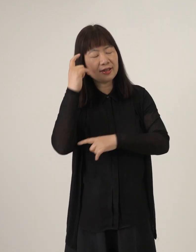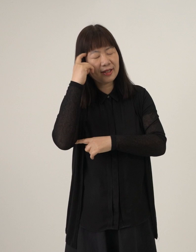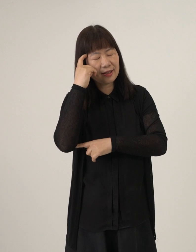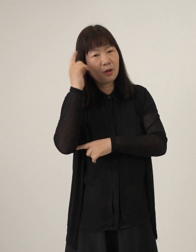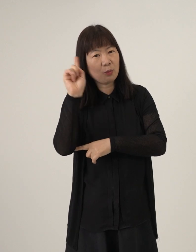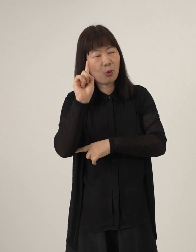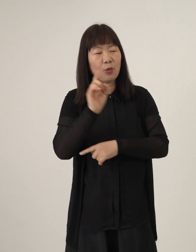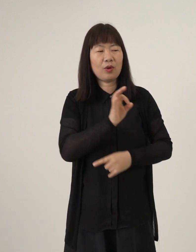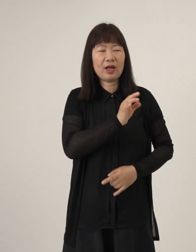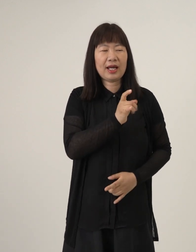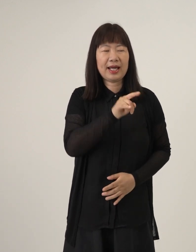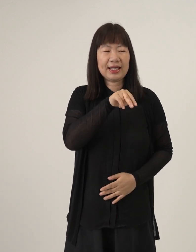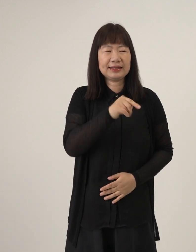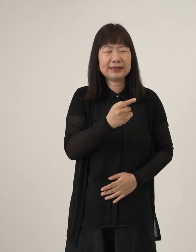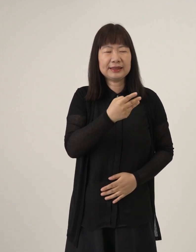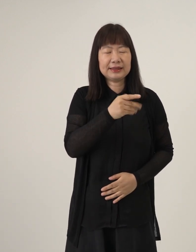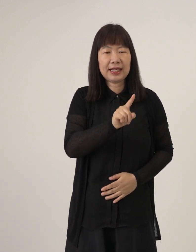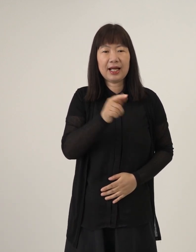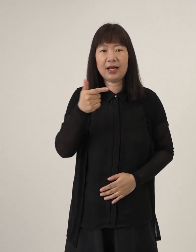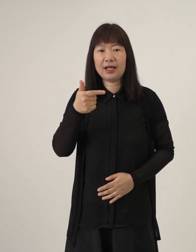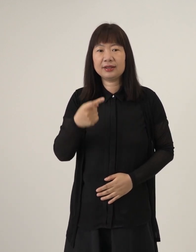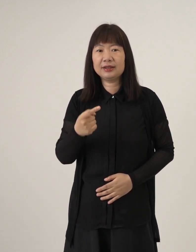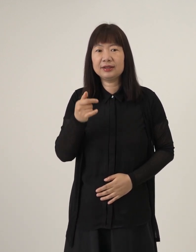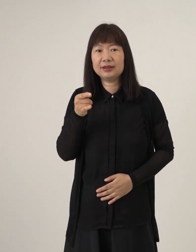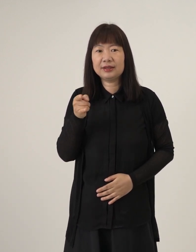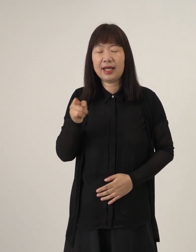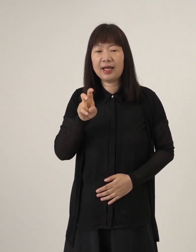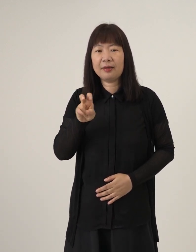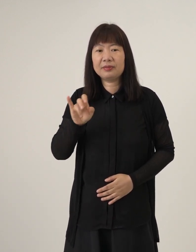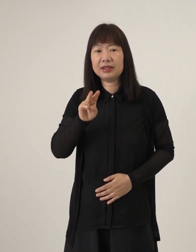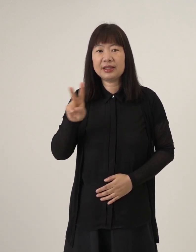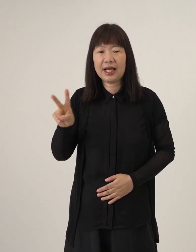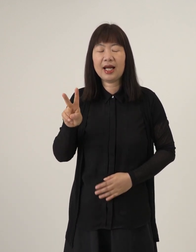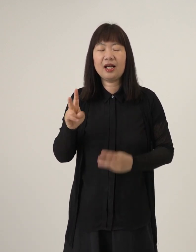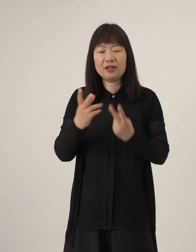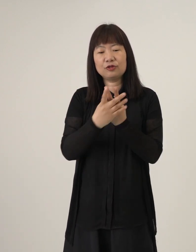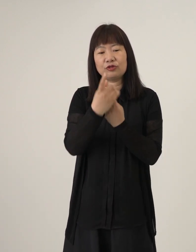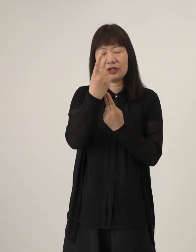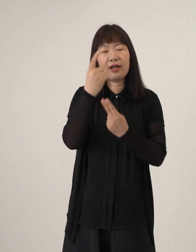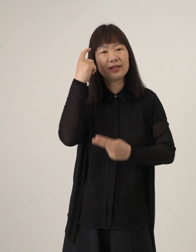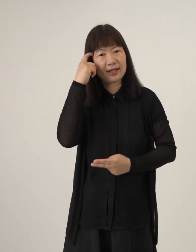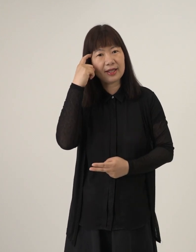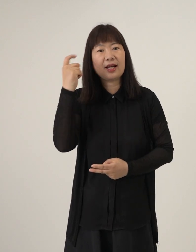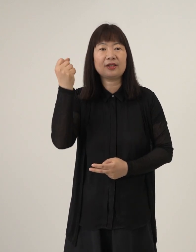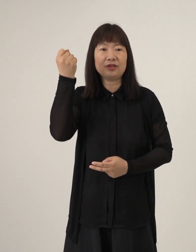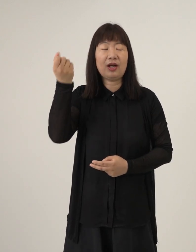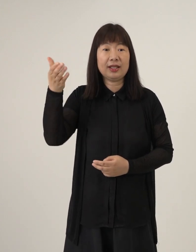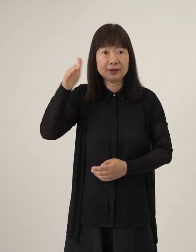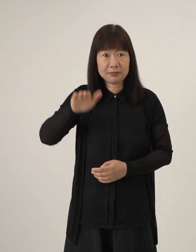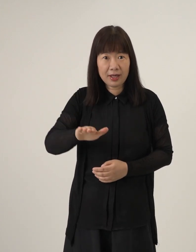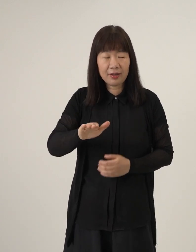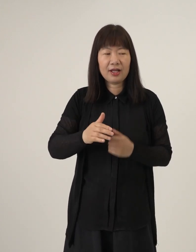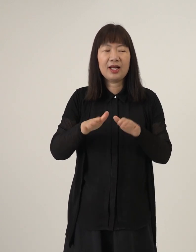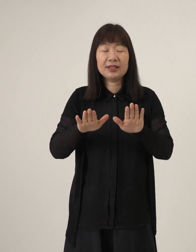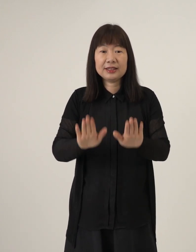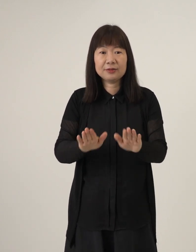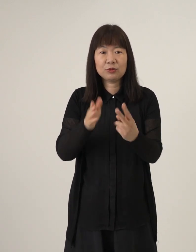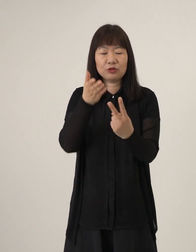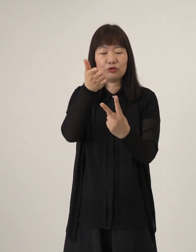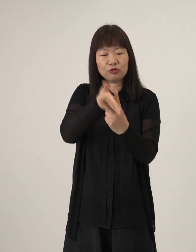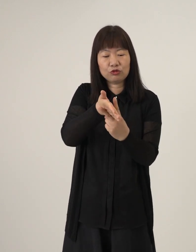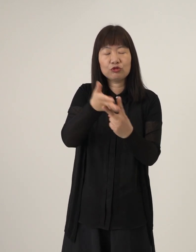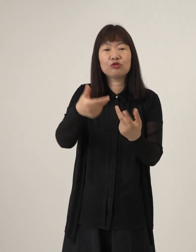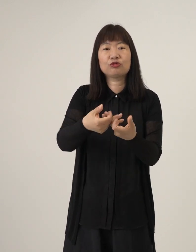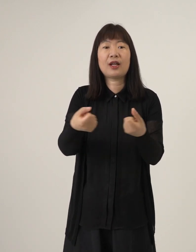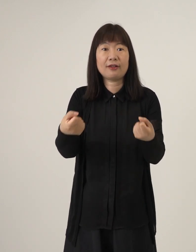에스라서와 느헤미야서를 한 책으로 봅니다. 근데 이제 형편상 현재는 두 책으로